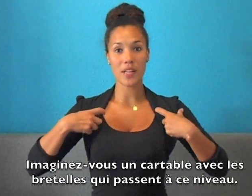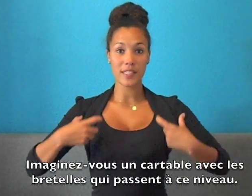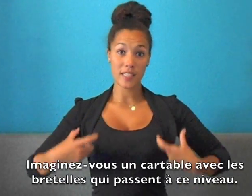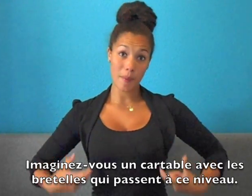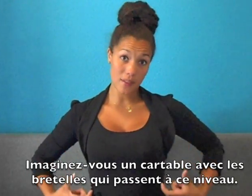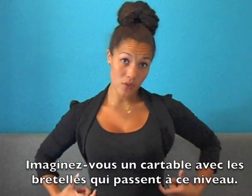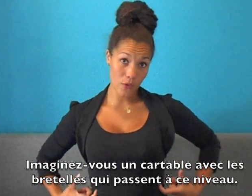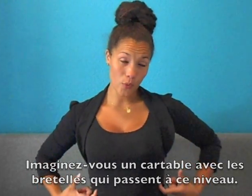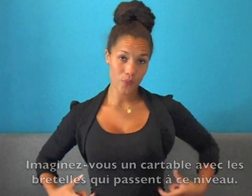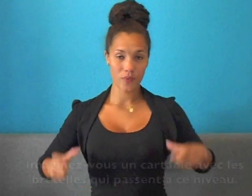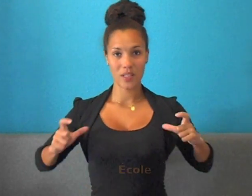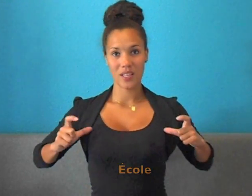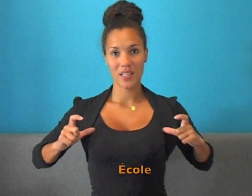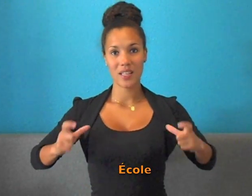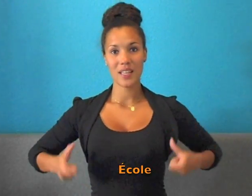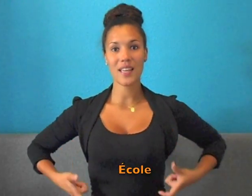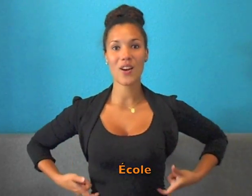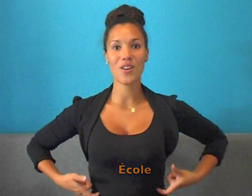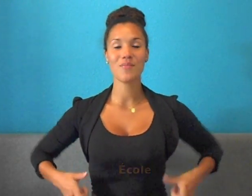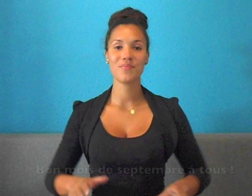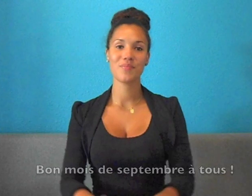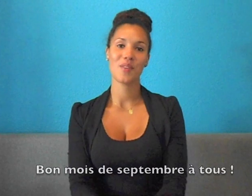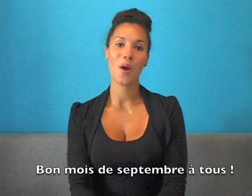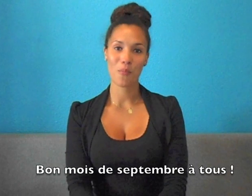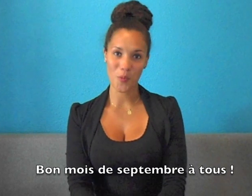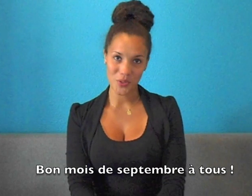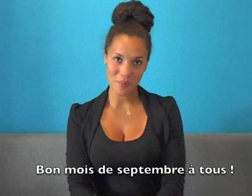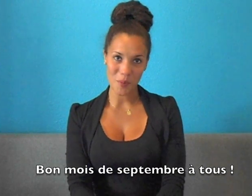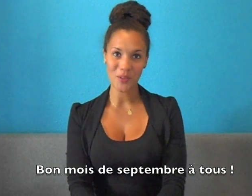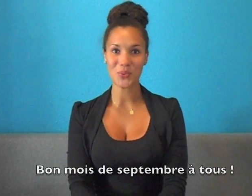bretelles qui passent à ce niveau. École. Bon mois de septembre à tous.